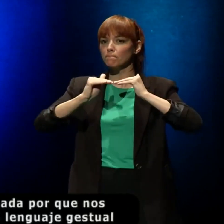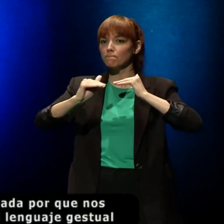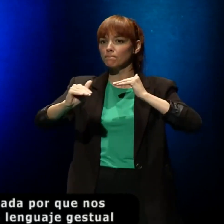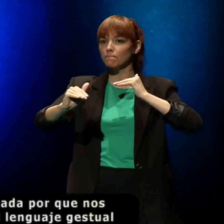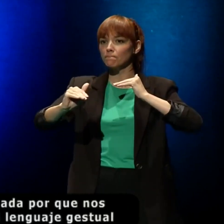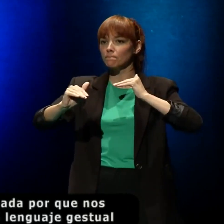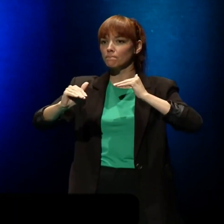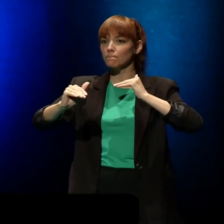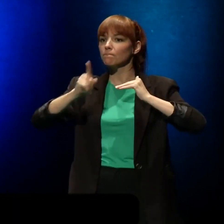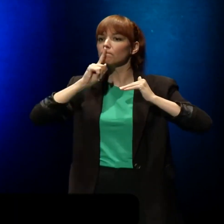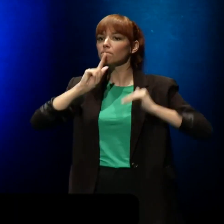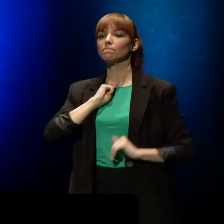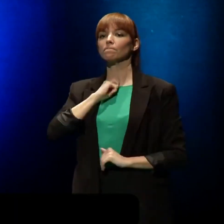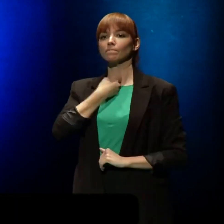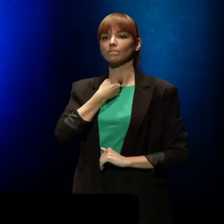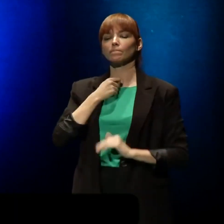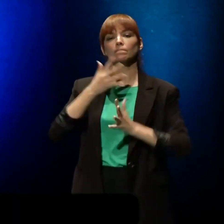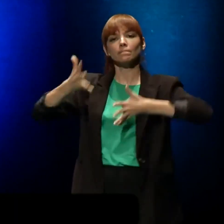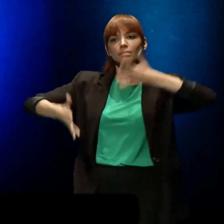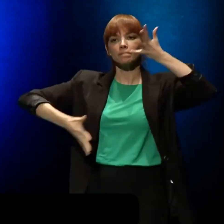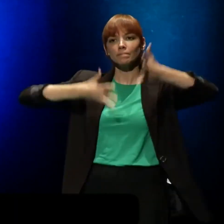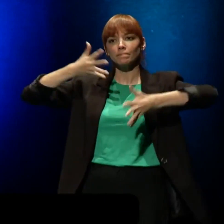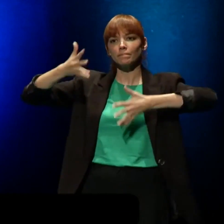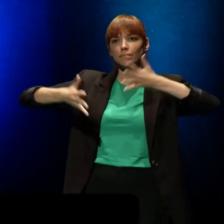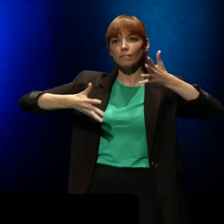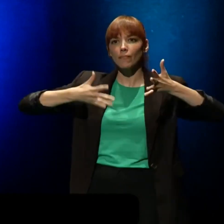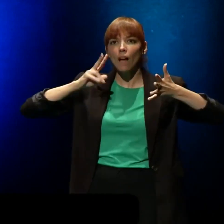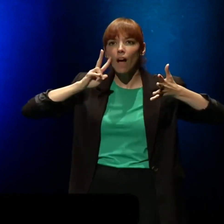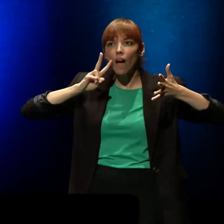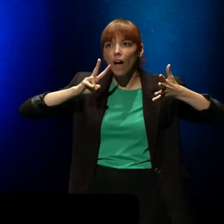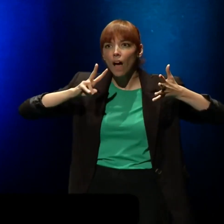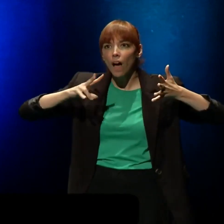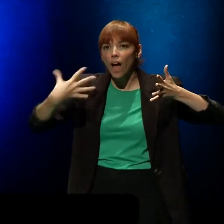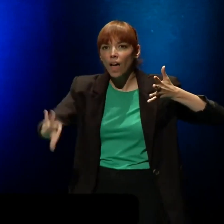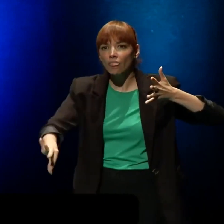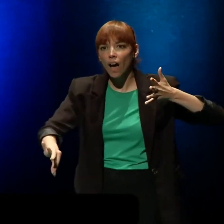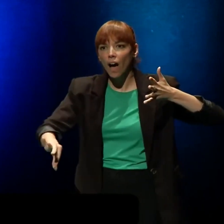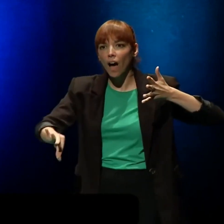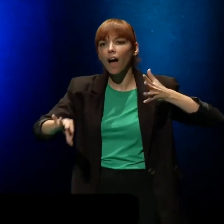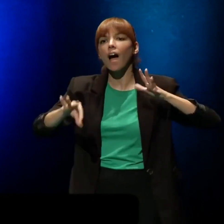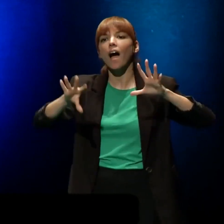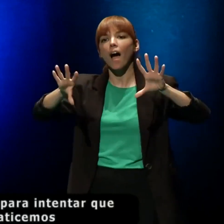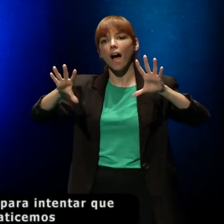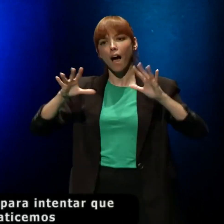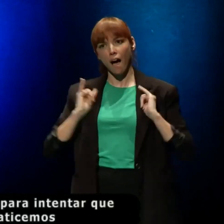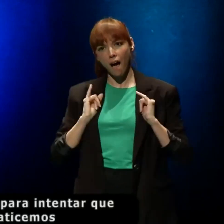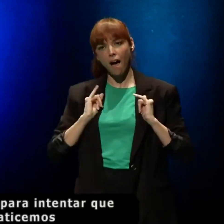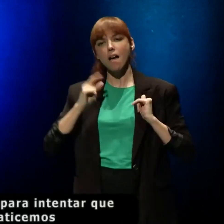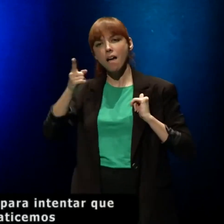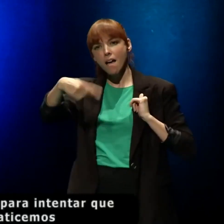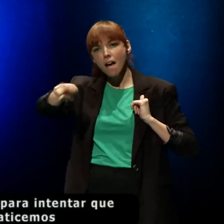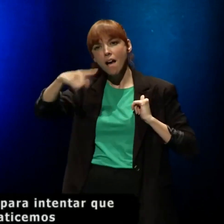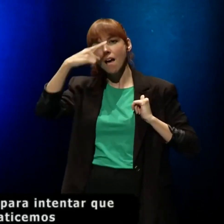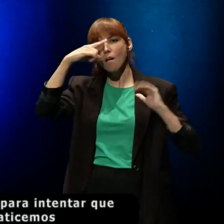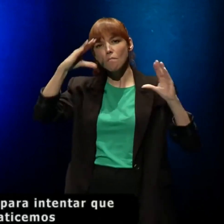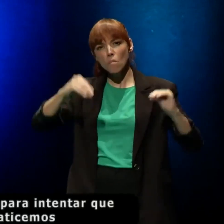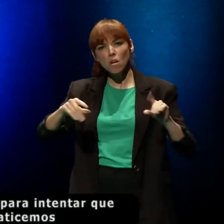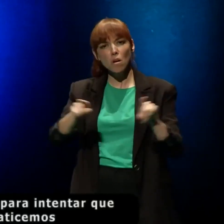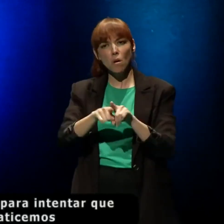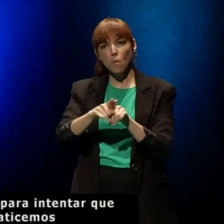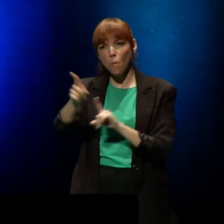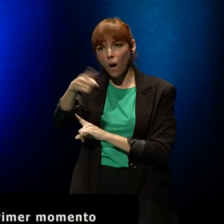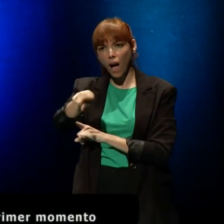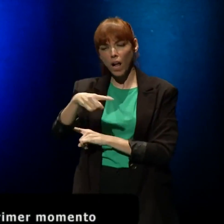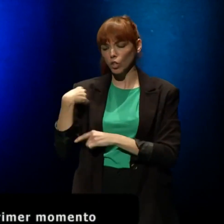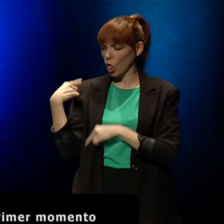momento y conocer el apagón que todos y todas tenéis